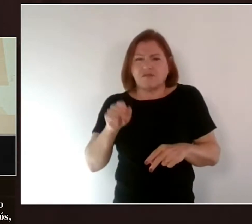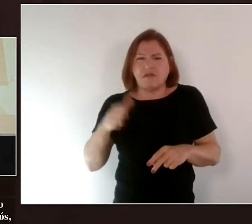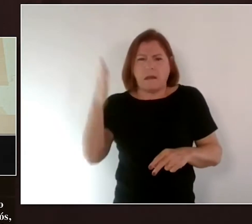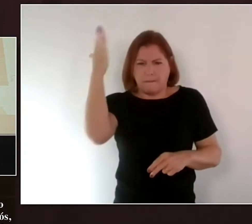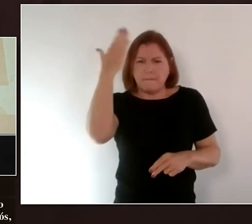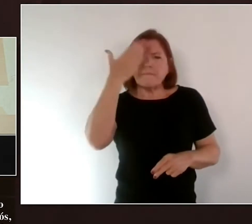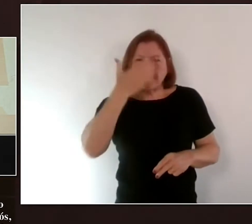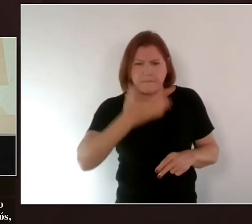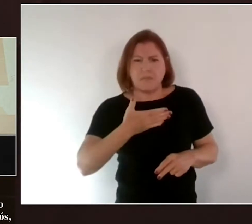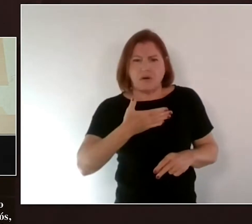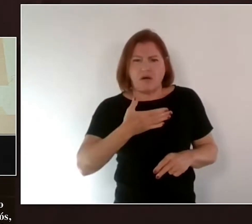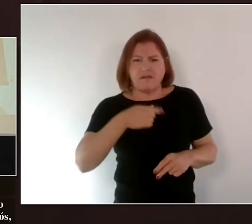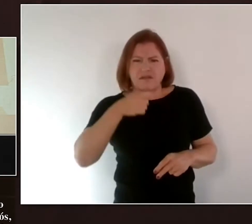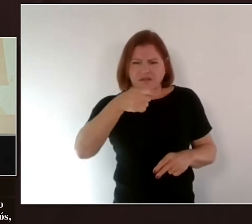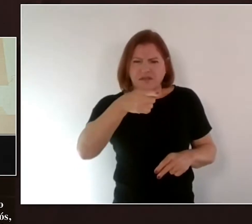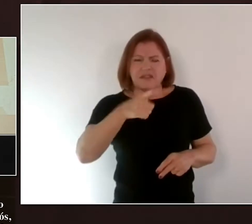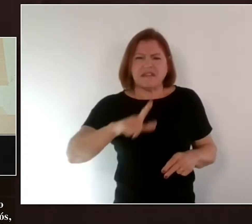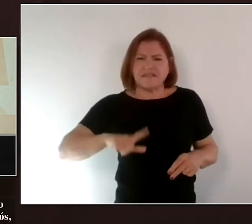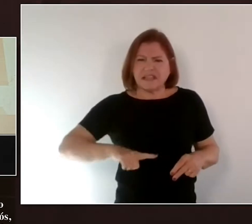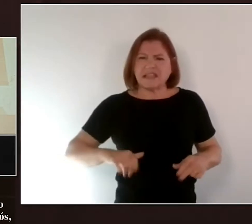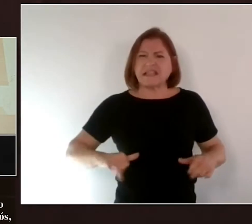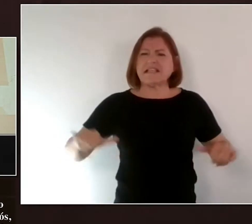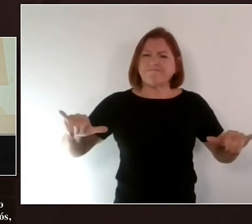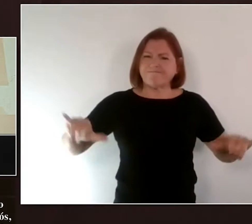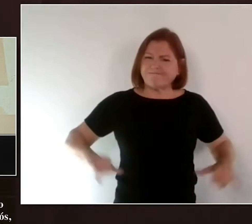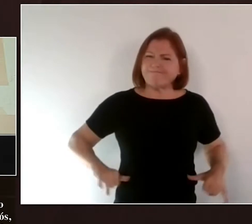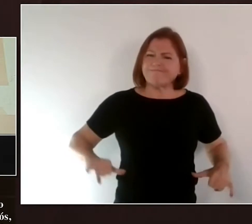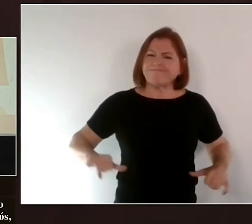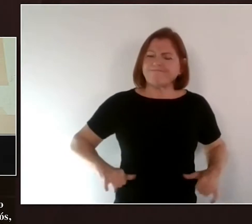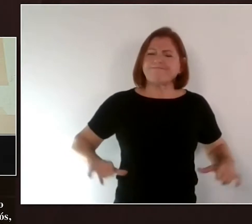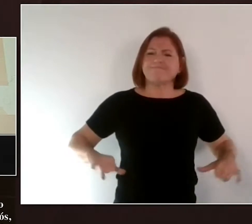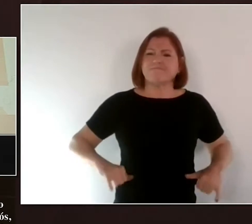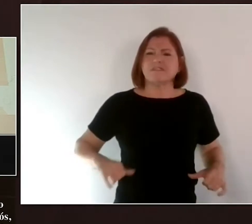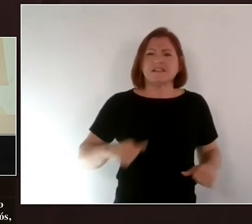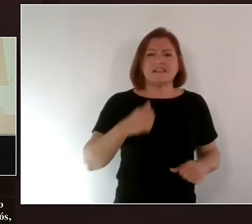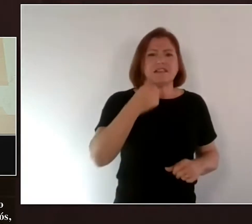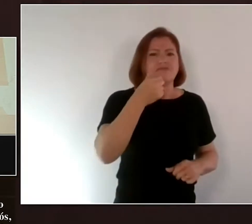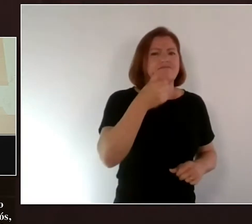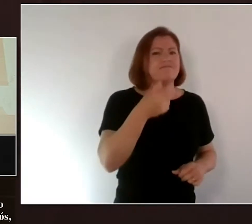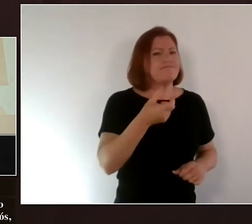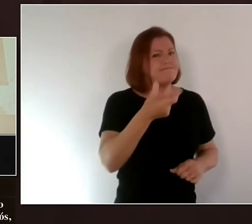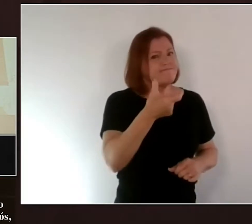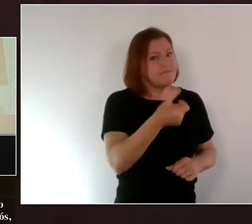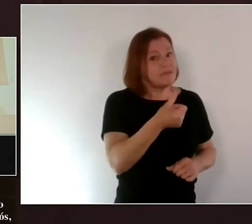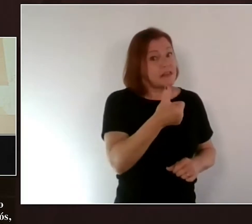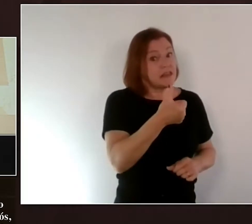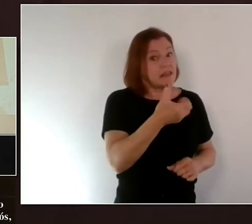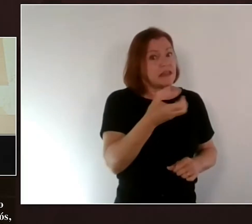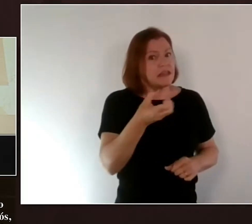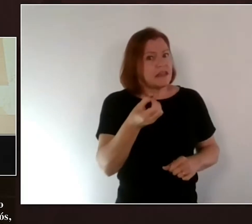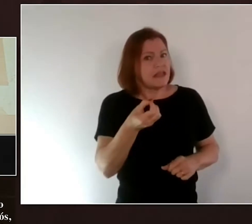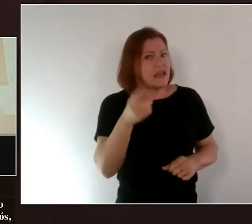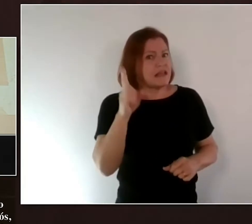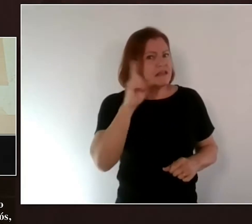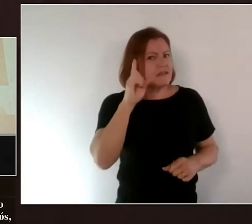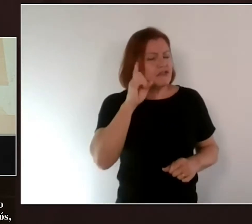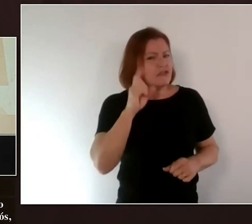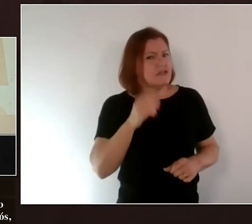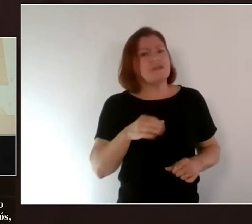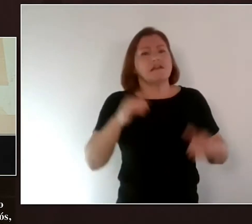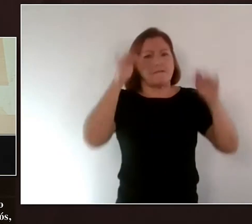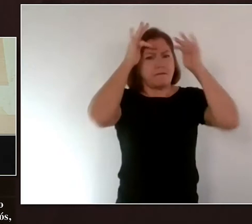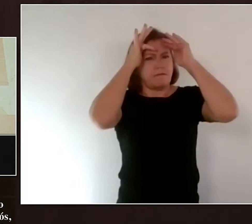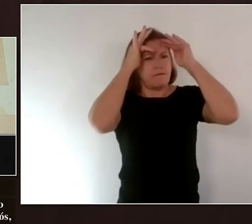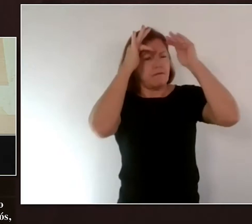tereis tribulação de 10 dias. Sê fiel até a morte, e dar-te-ei a